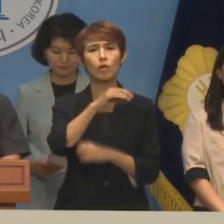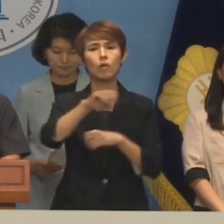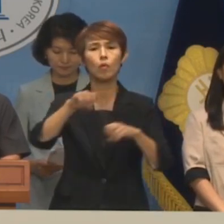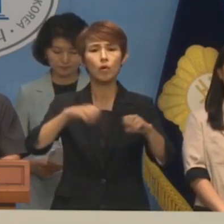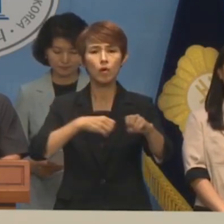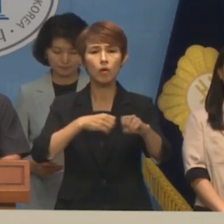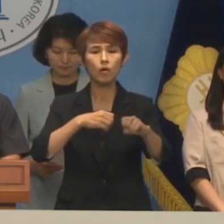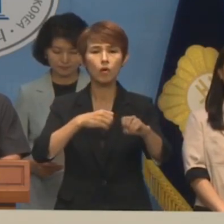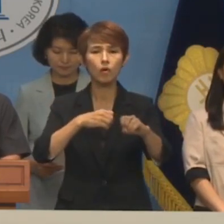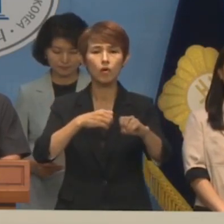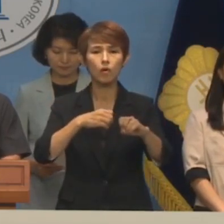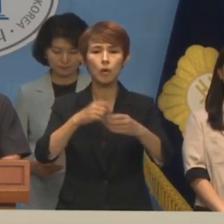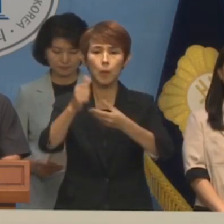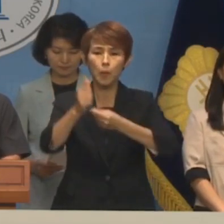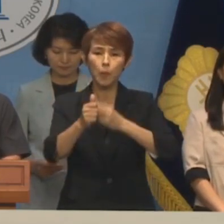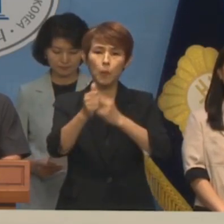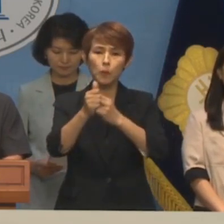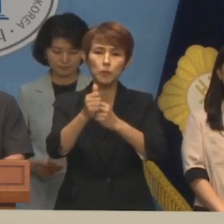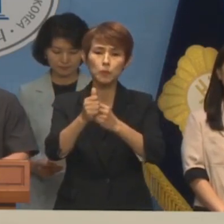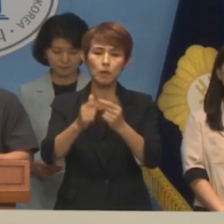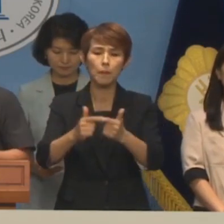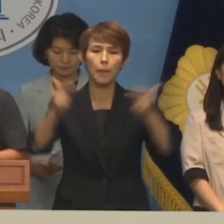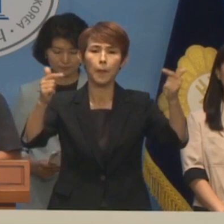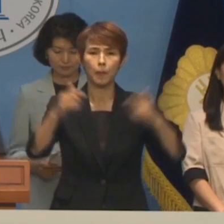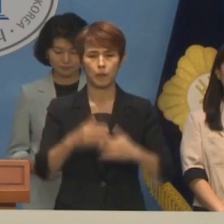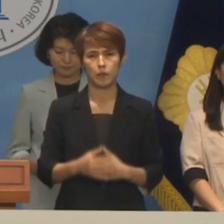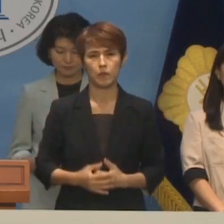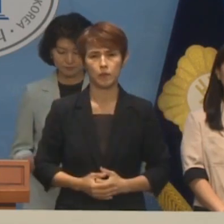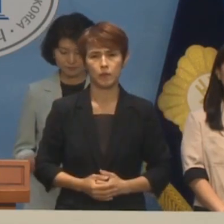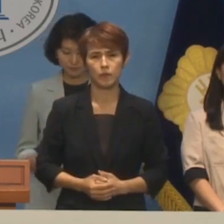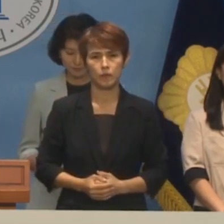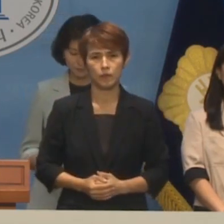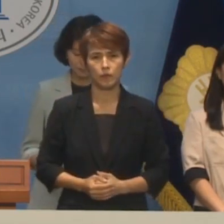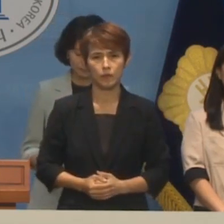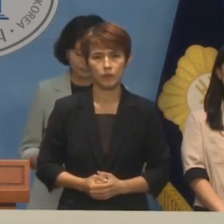그 비중을 확대하고자 하고 있다.